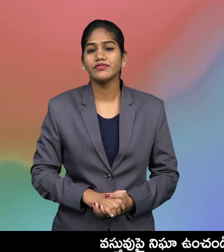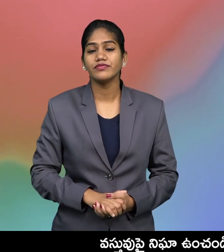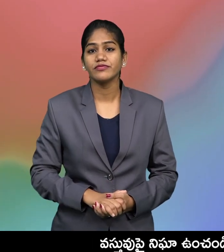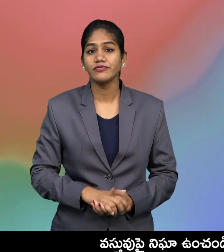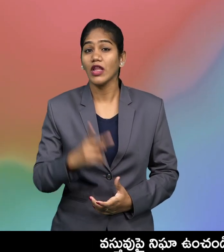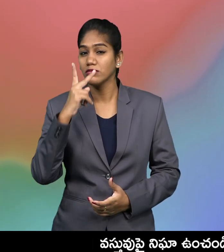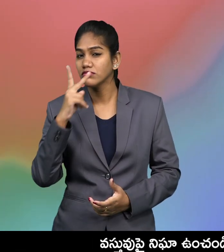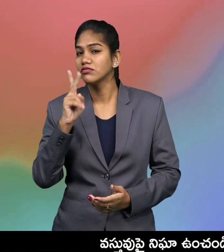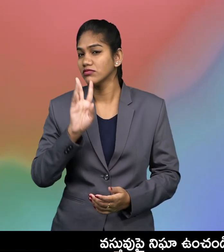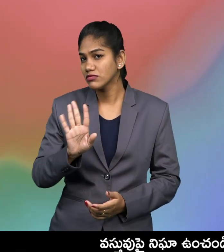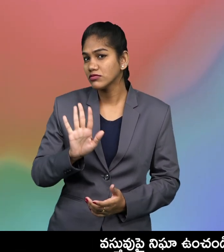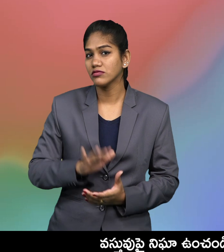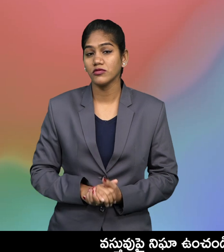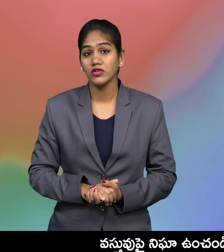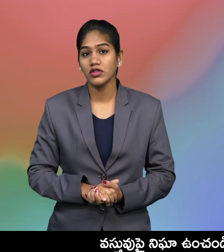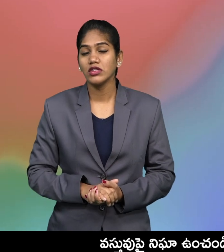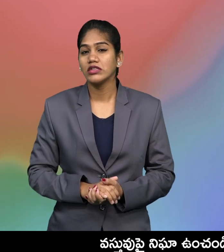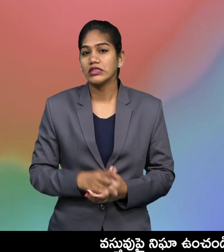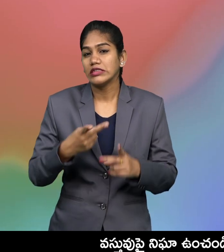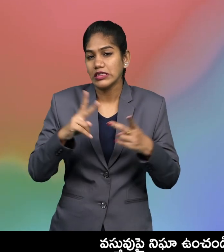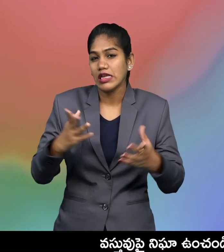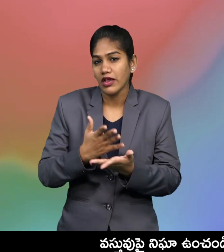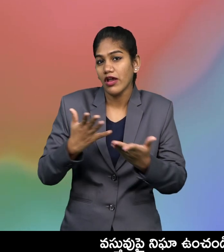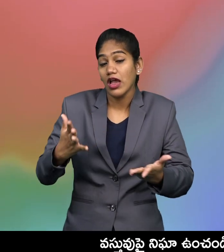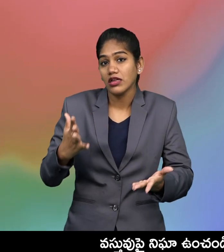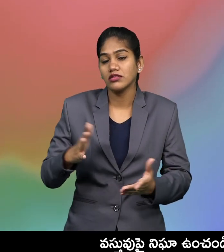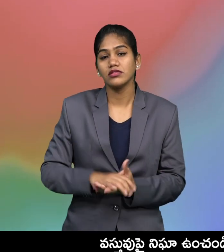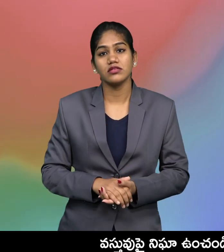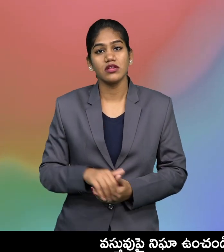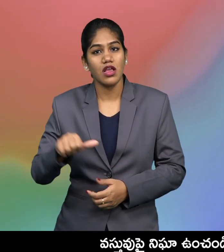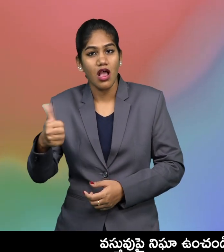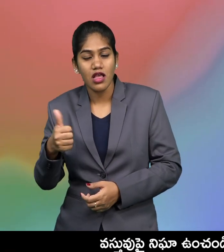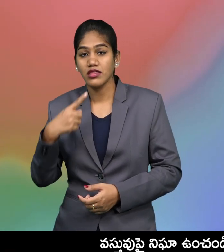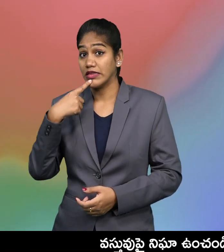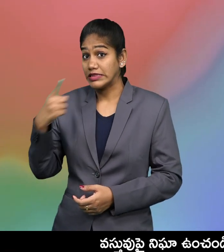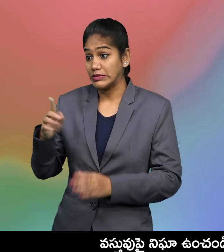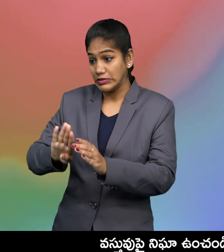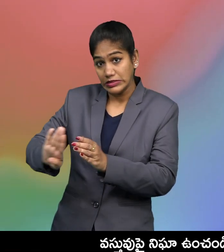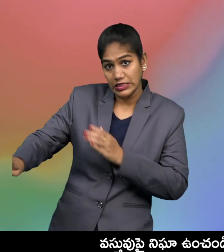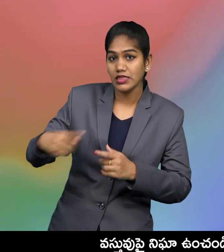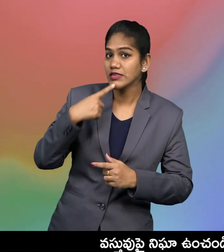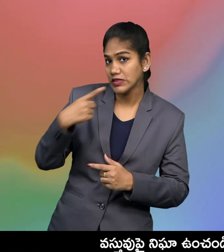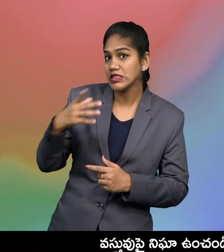వస్తువుపై నిఘా ఉంచండి మరియు దూరంగా ఉండమని ఇతరులను హెచ్చరించండి.